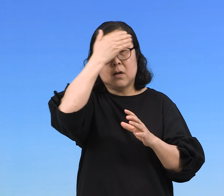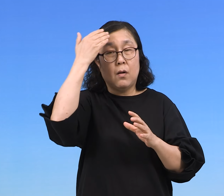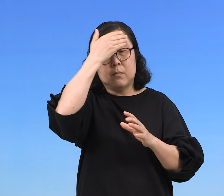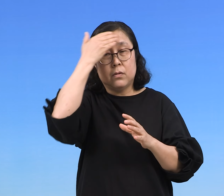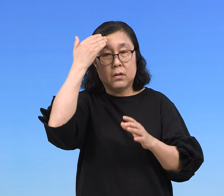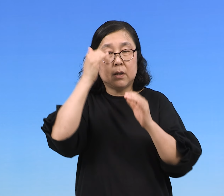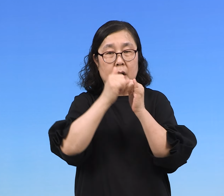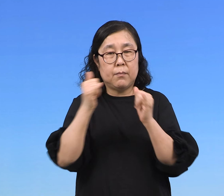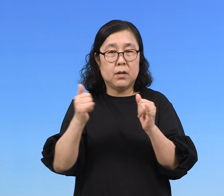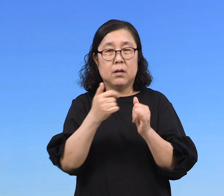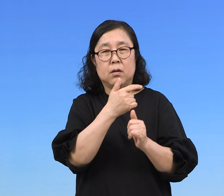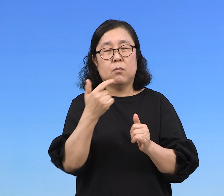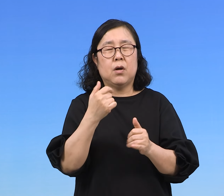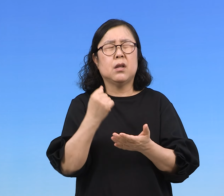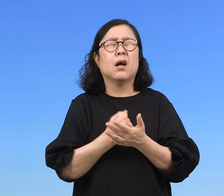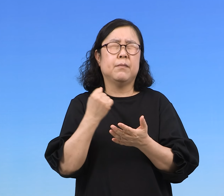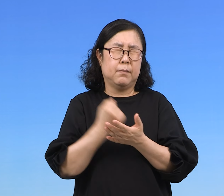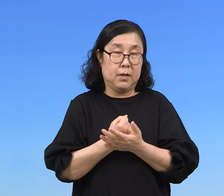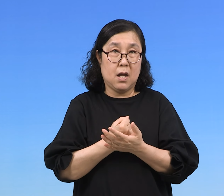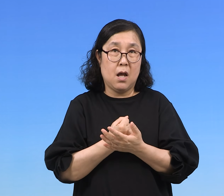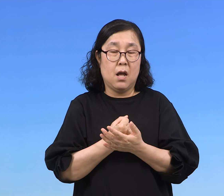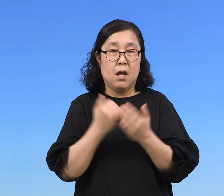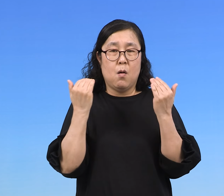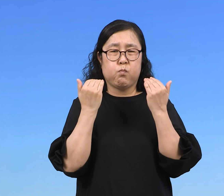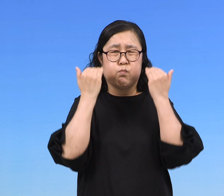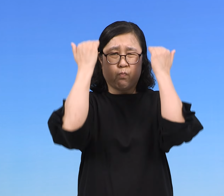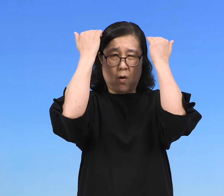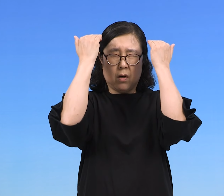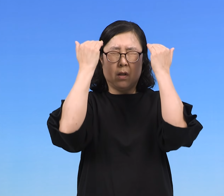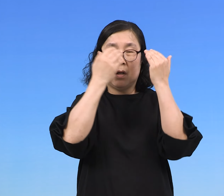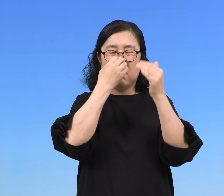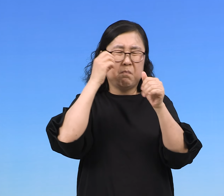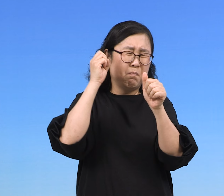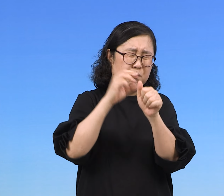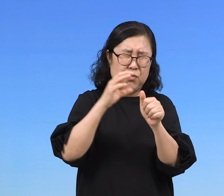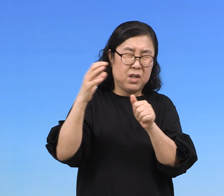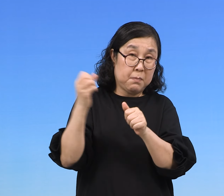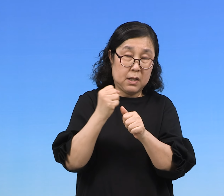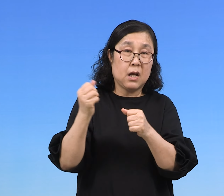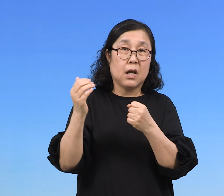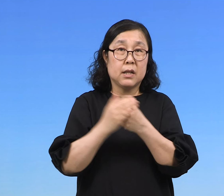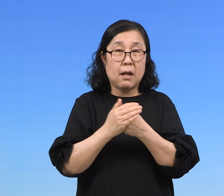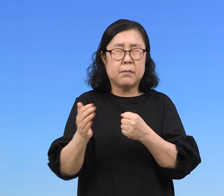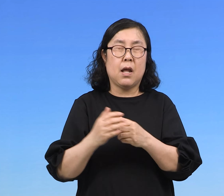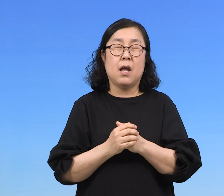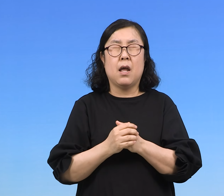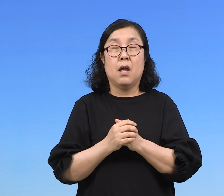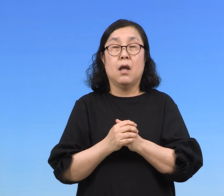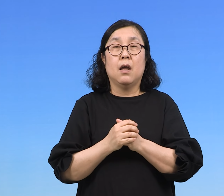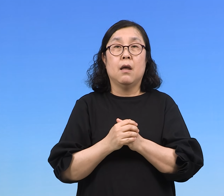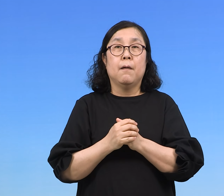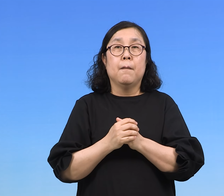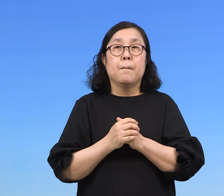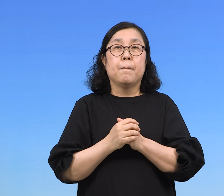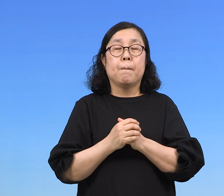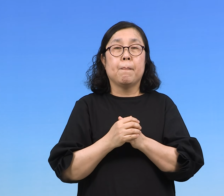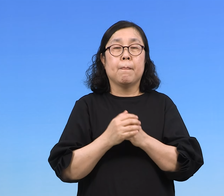너무나 어른들이 지금 어른으로서의 그 대접을 못 받는 이런 시대라서 어른들도 저는 마음이